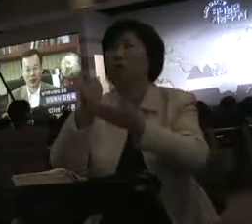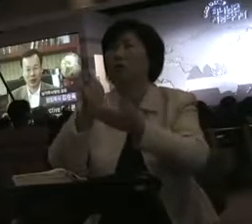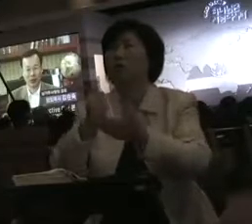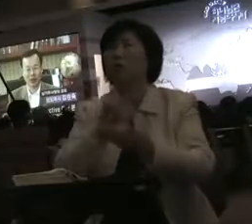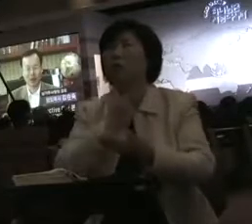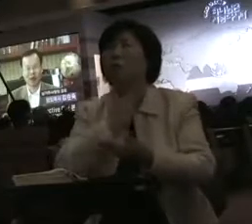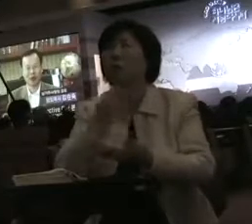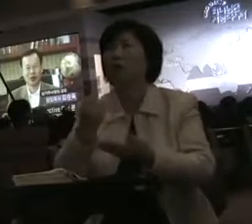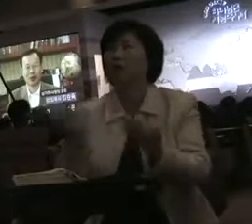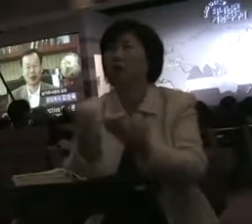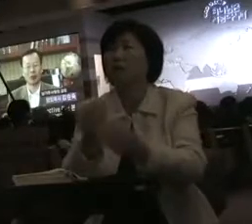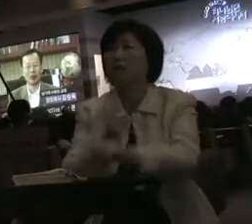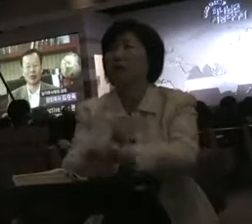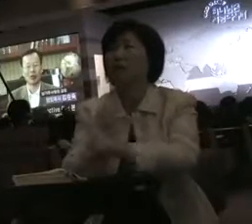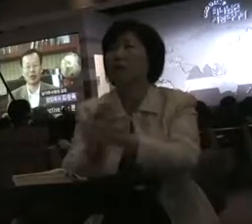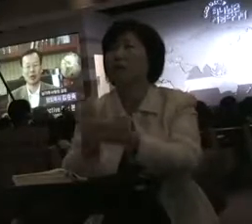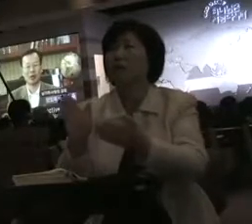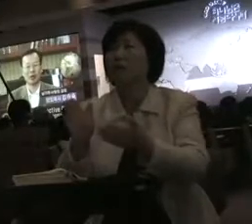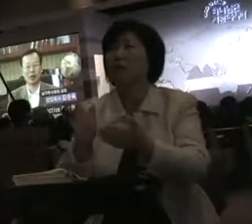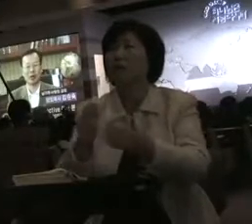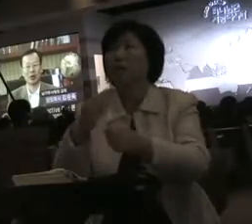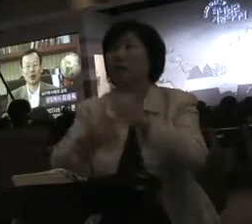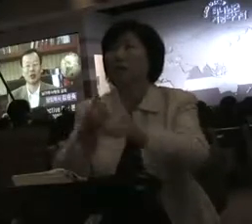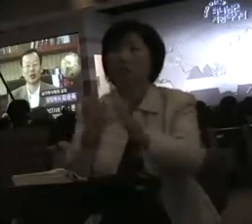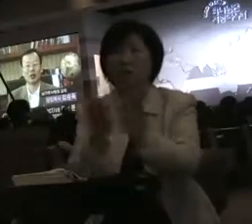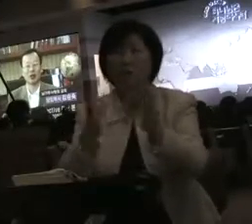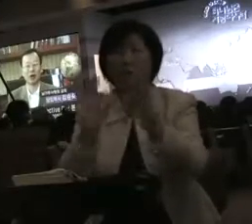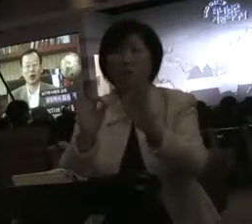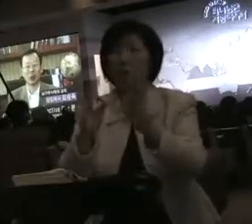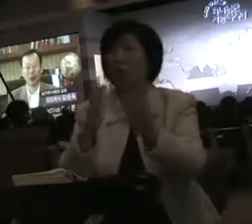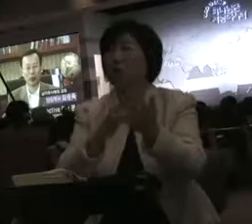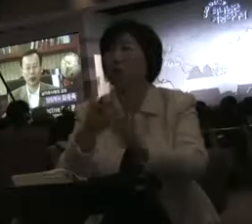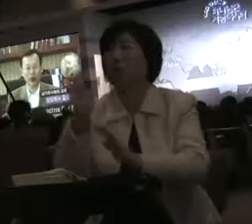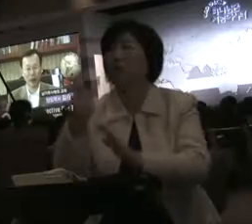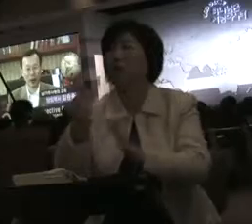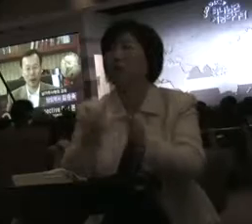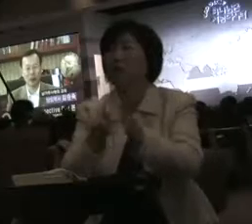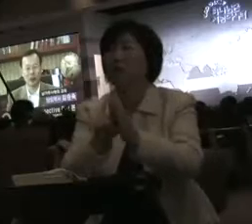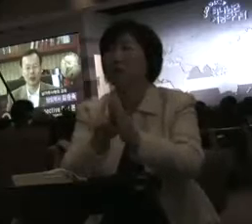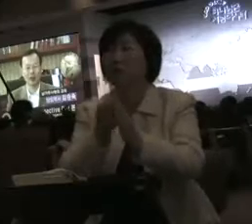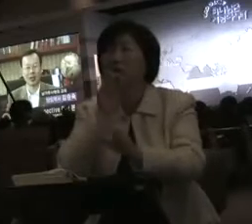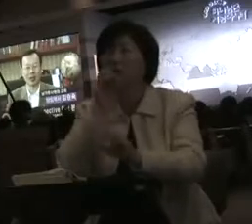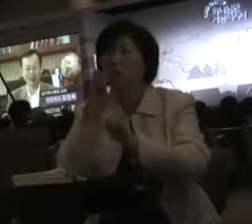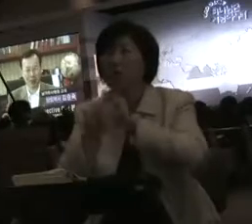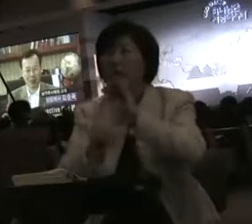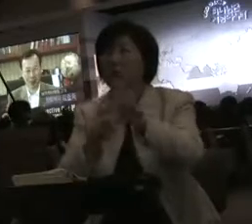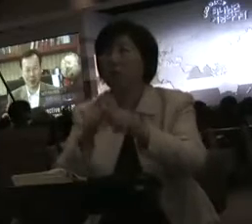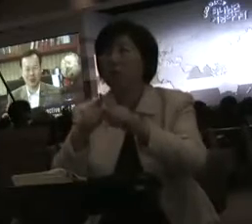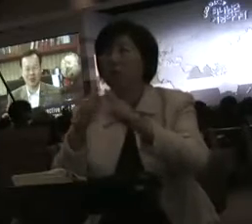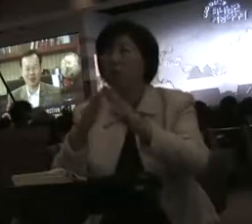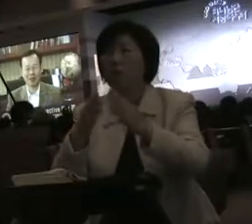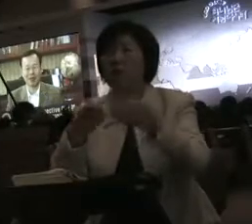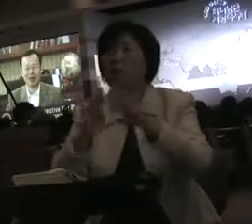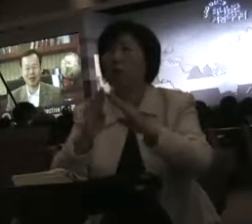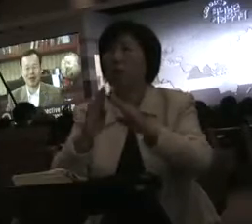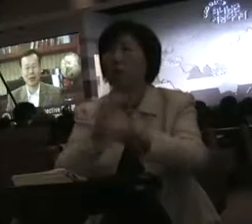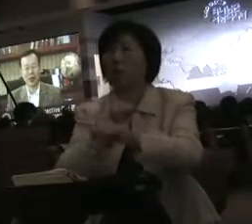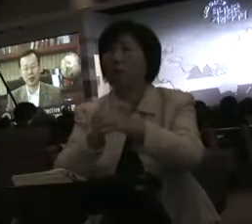원하시는 사역입니다. 성경에 보아도 예수님께서 우리들의 신앙 고백 위에 교회를 세우시겠다고